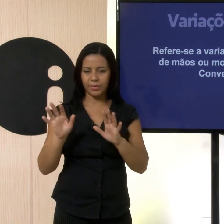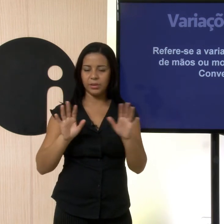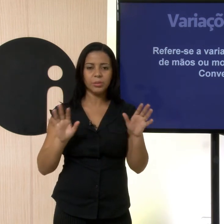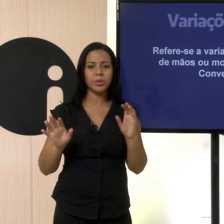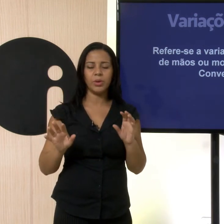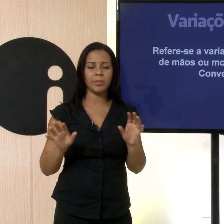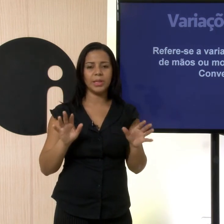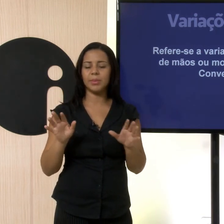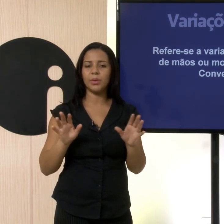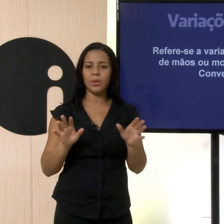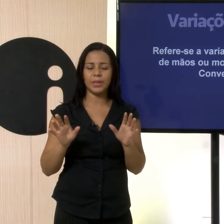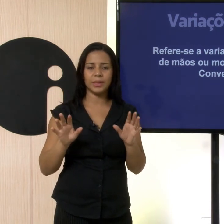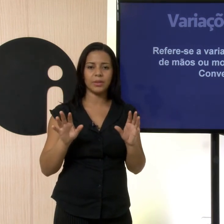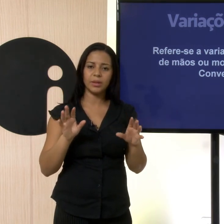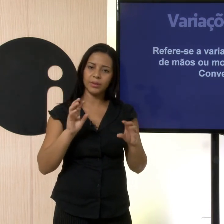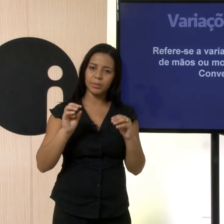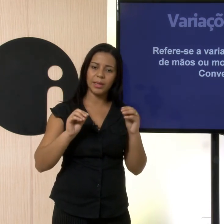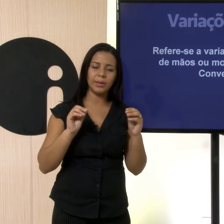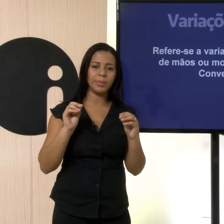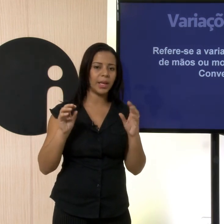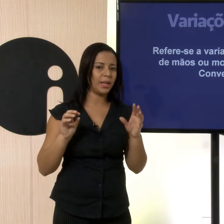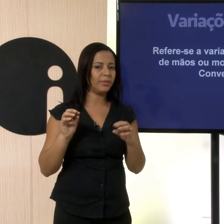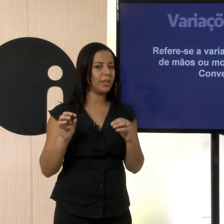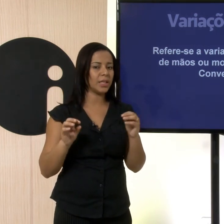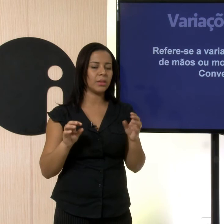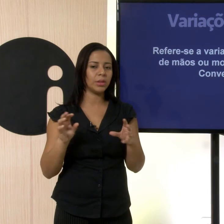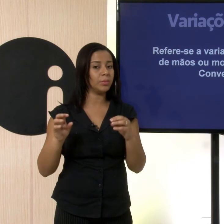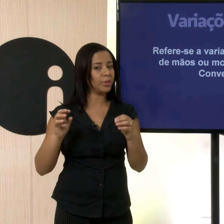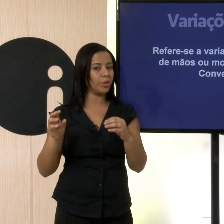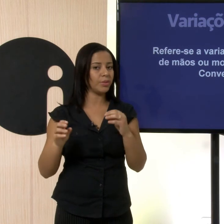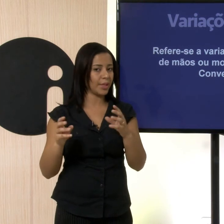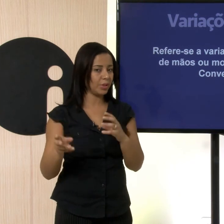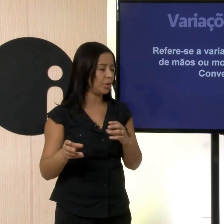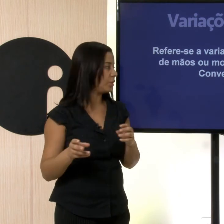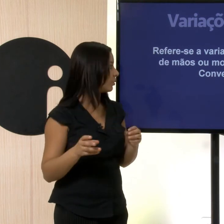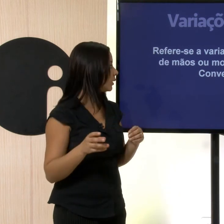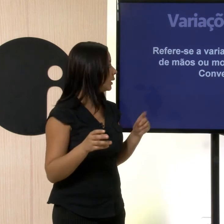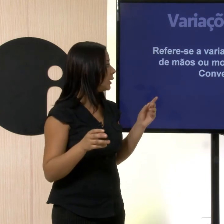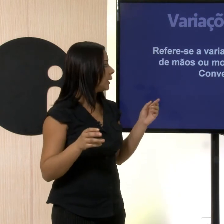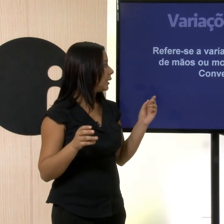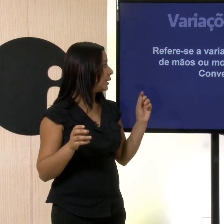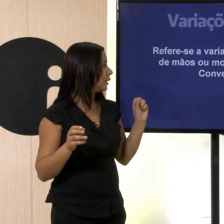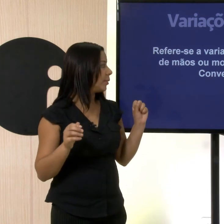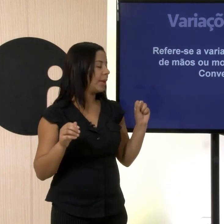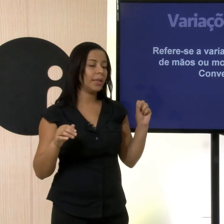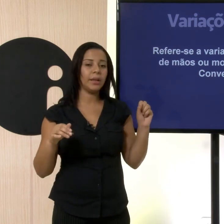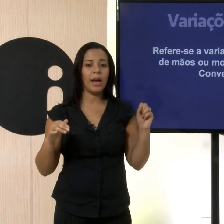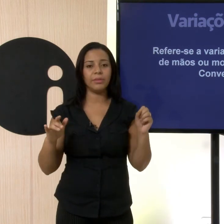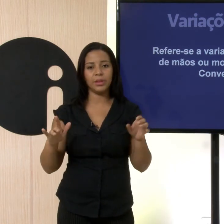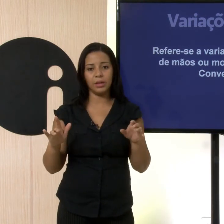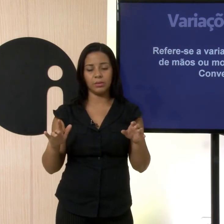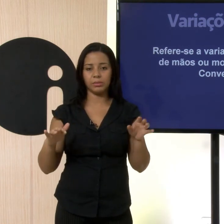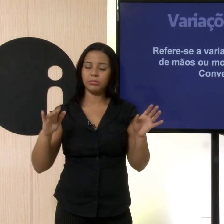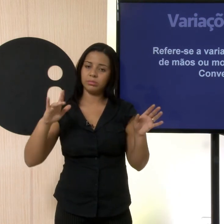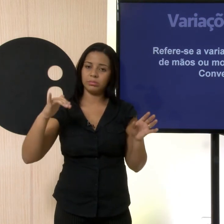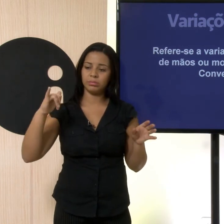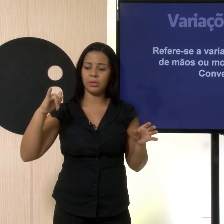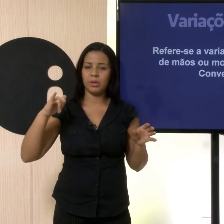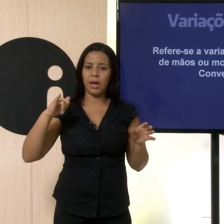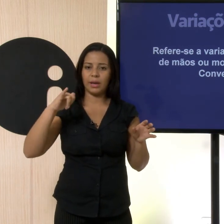não mudou, é a mesma coisa, só teve uma pequena variação que não mudou o sentido. Também avião.